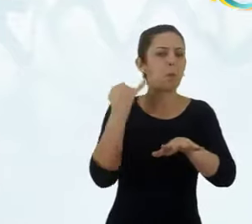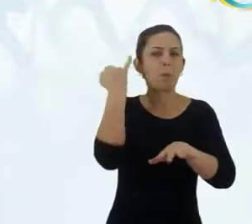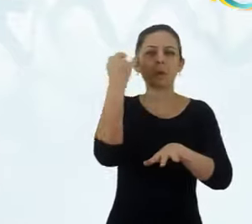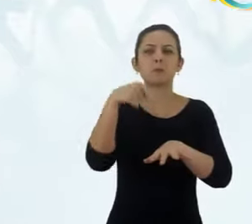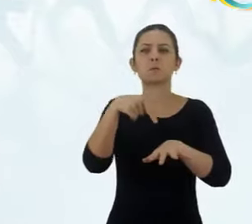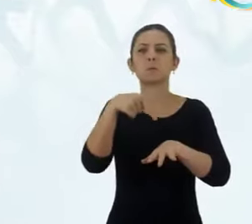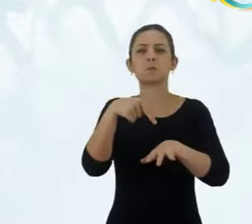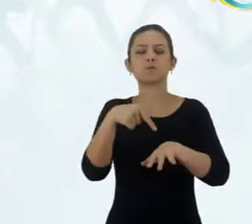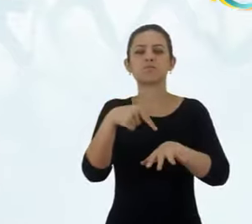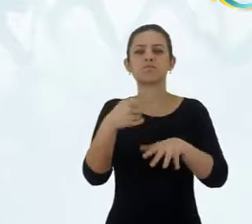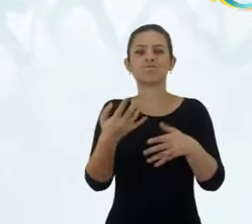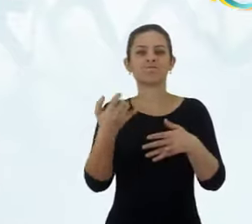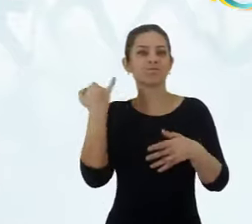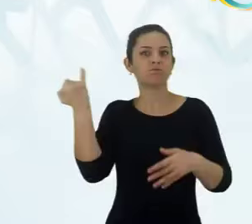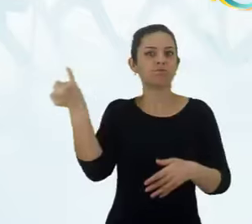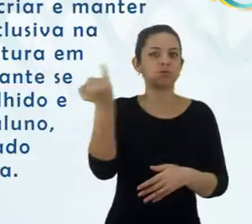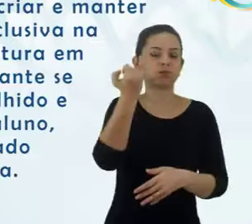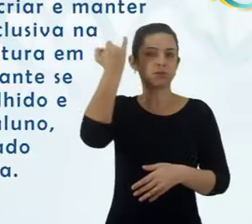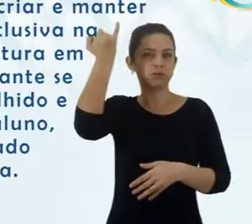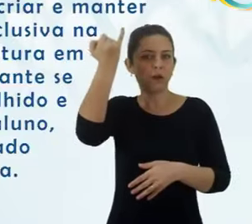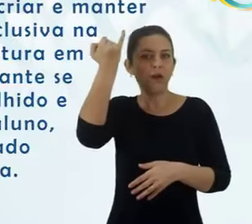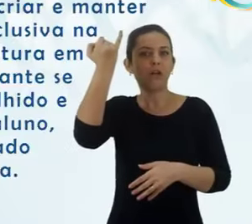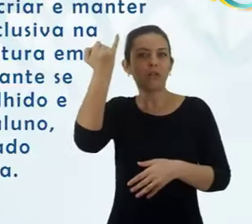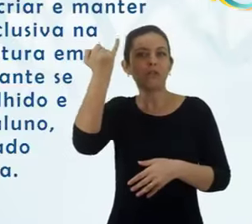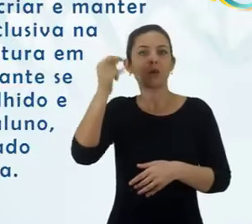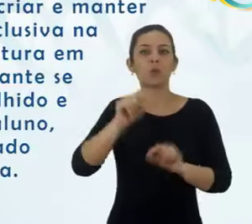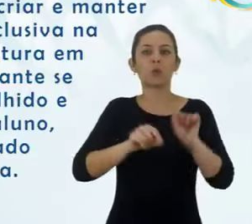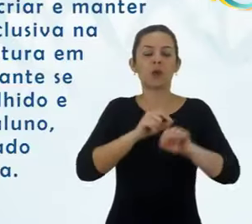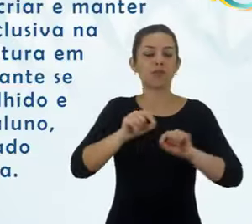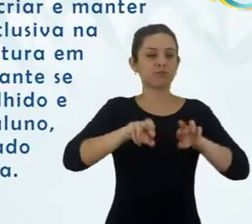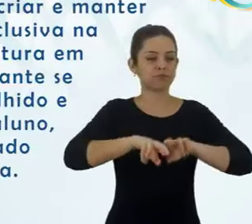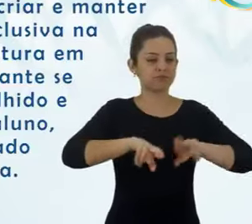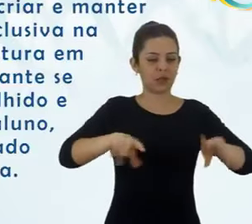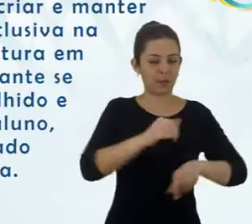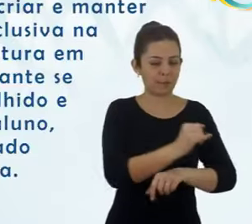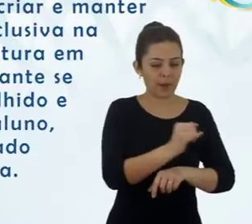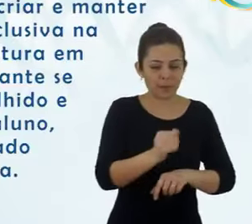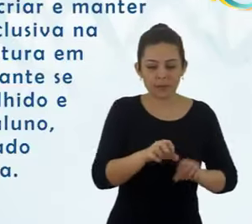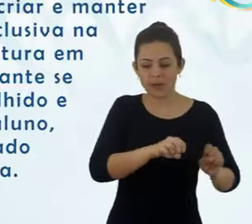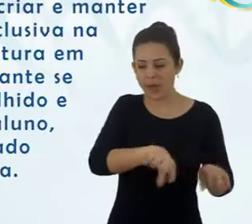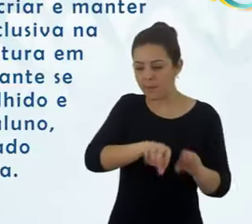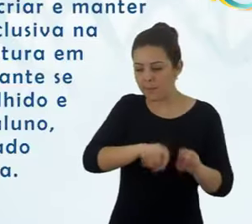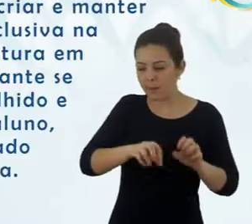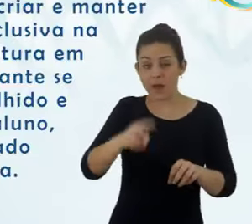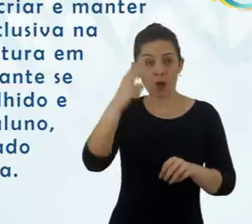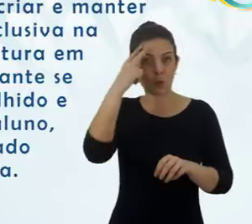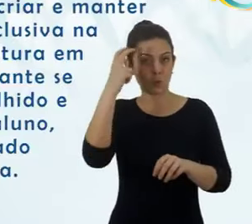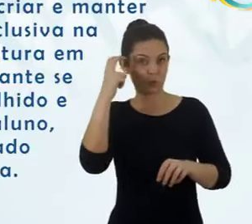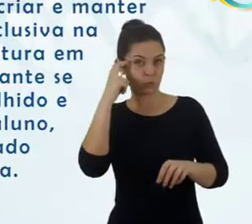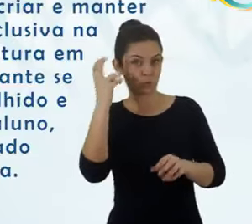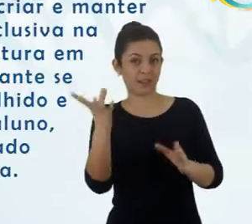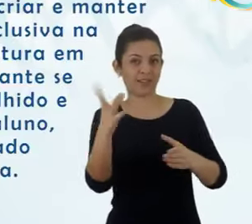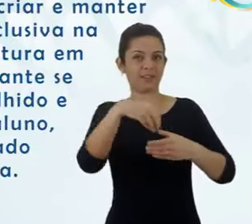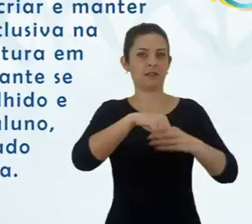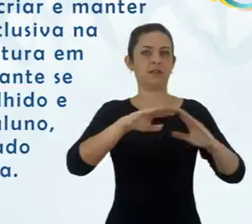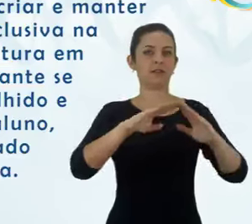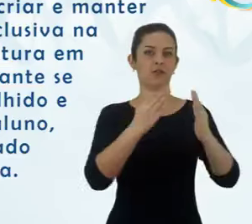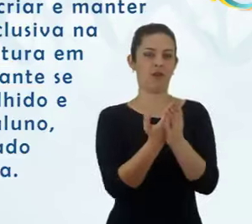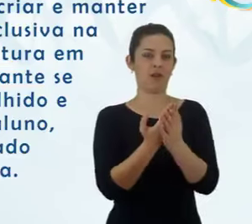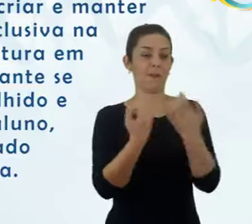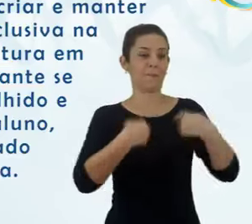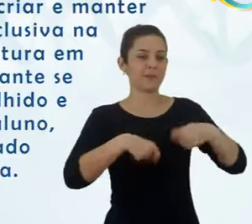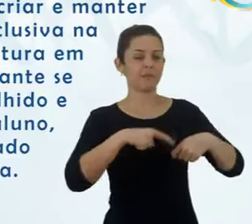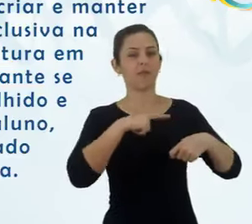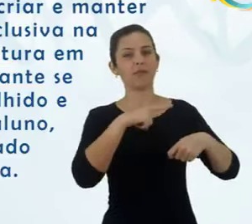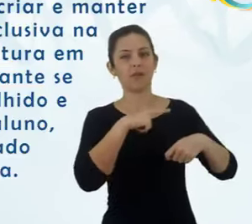é importante? Tão importante como a instrução diferenciada é criar e manter uma cultura inclusiva na